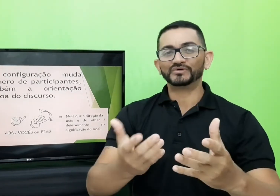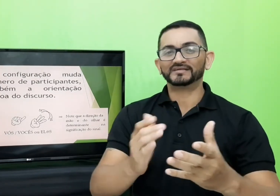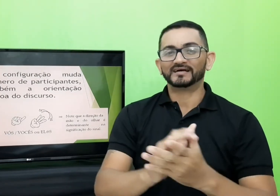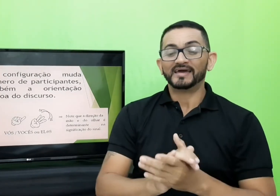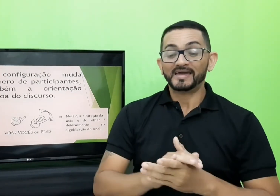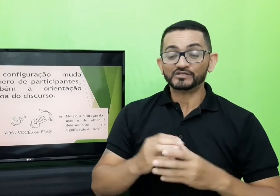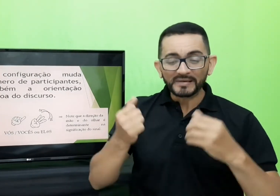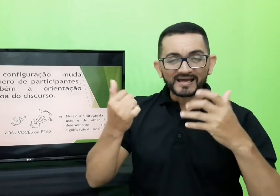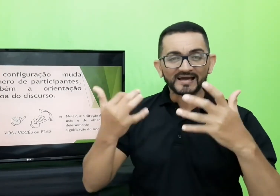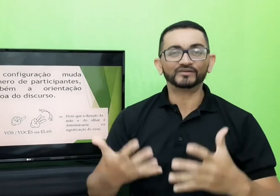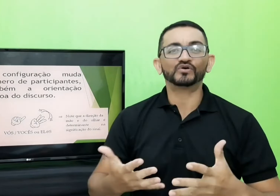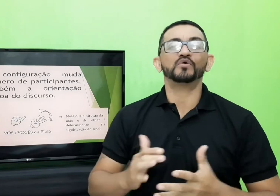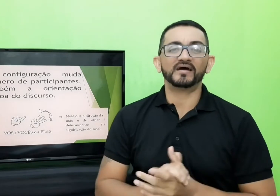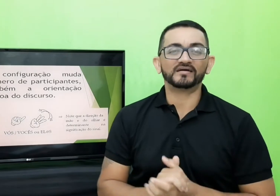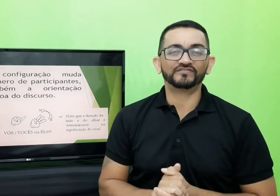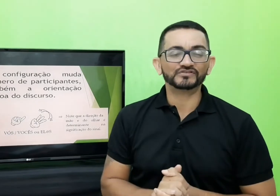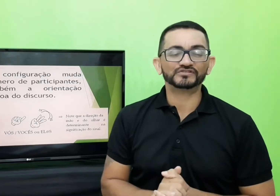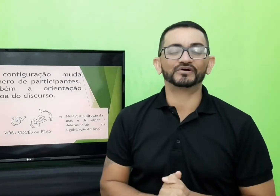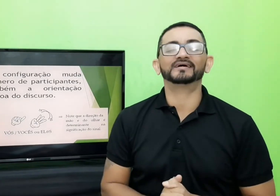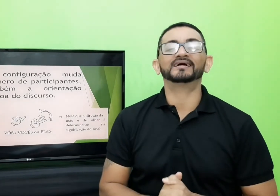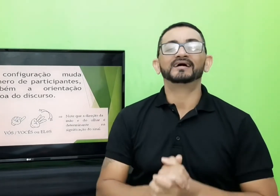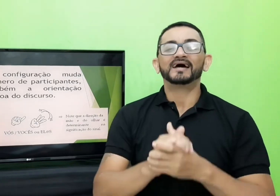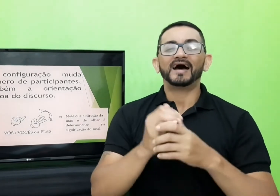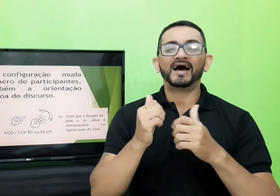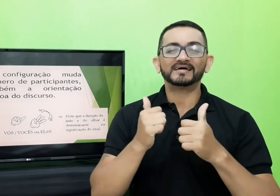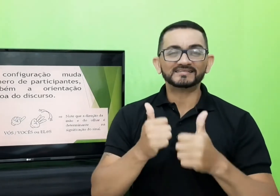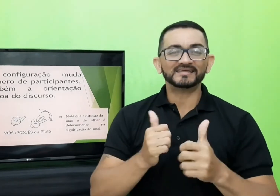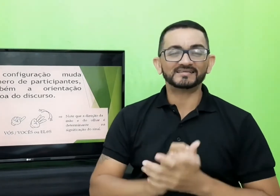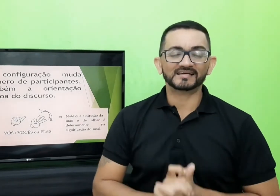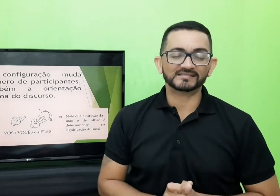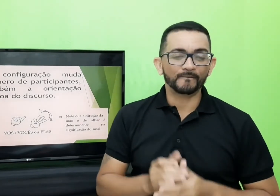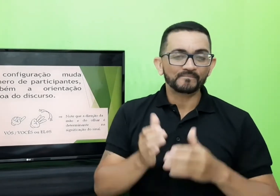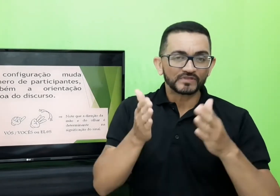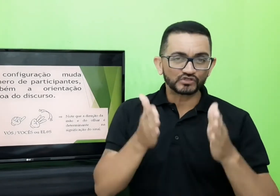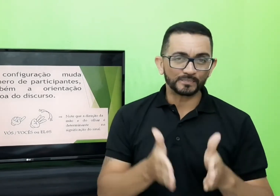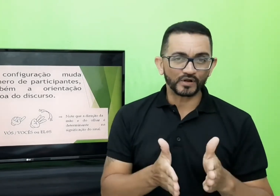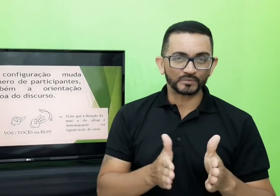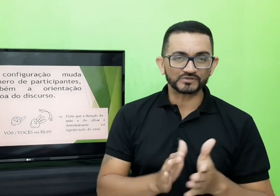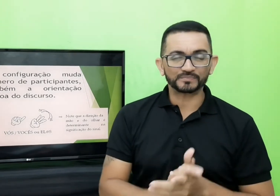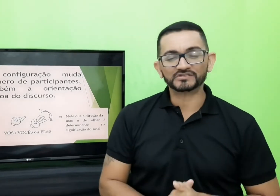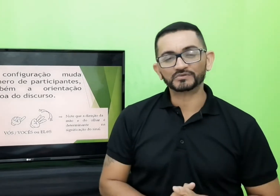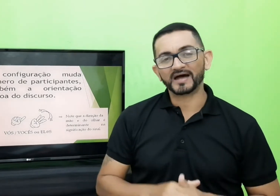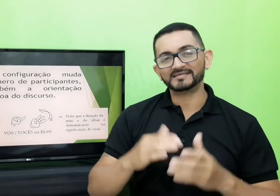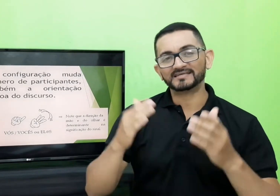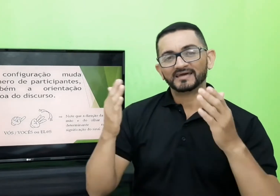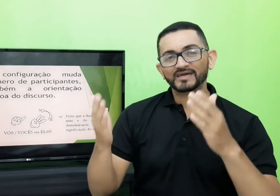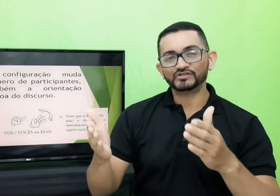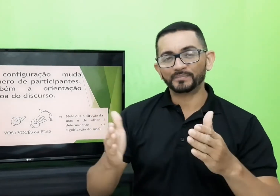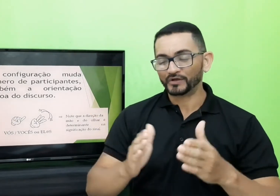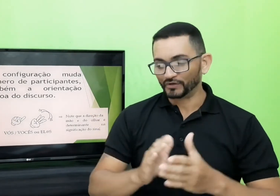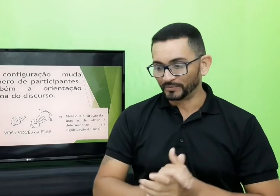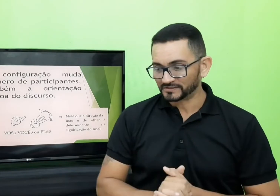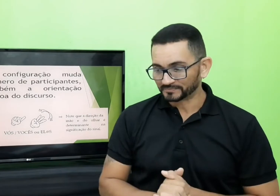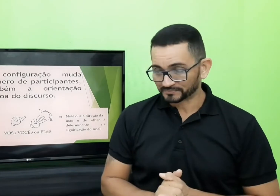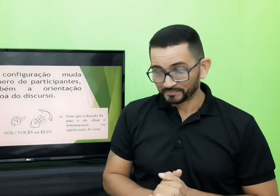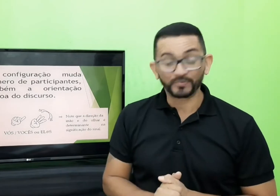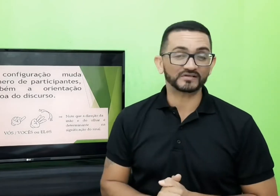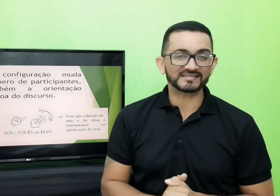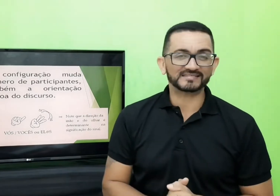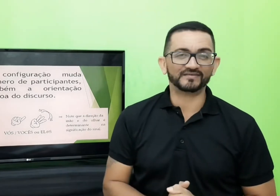surda, explicando como é que funciona a sinalização de pronomes pessoais e de pronomes